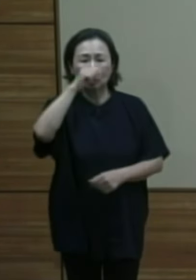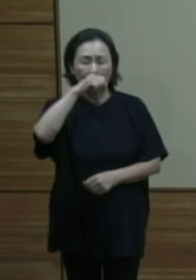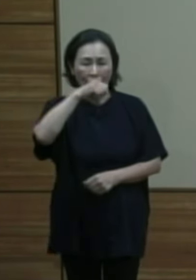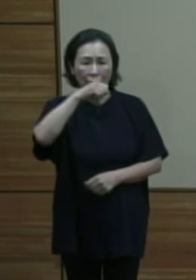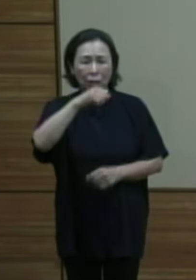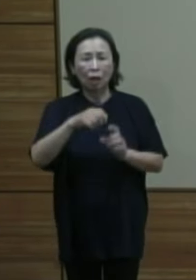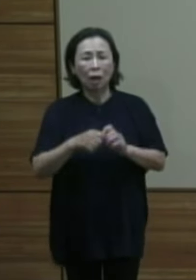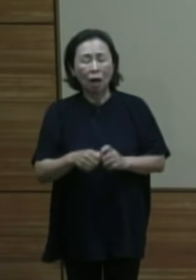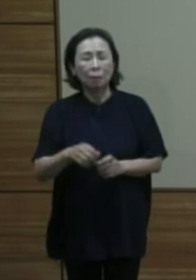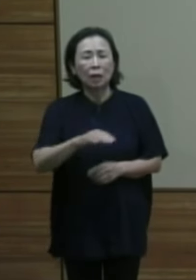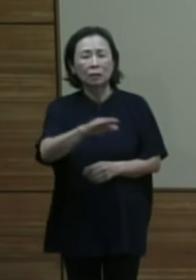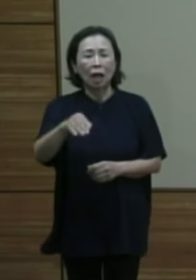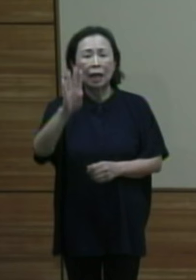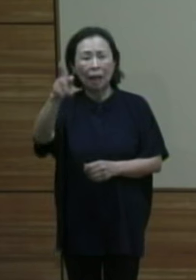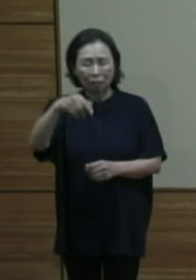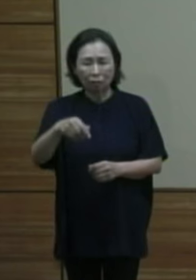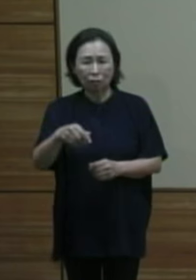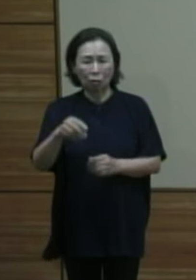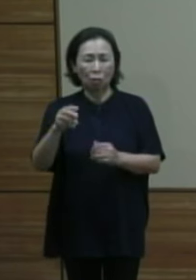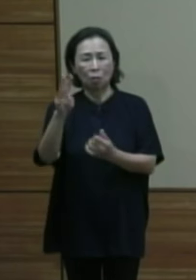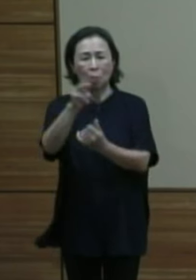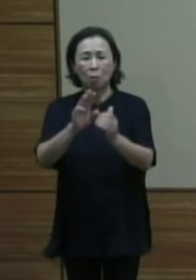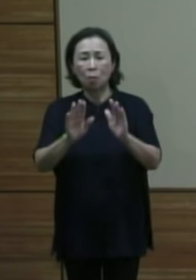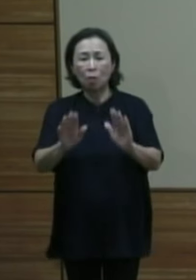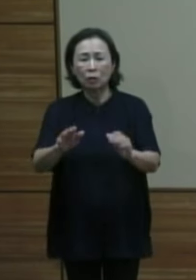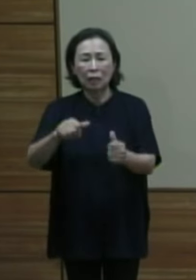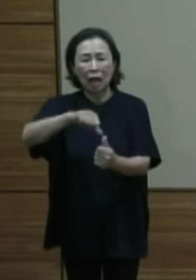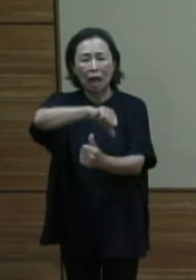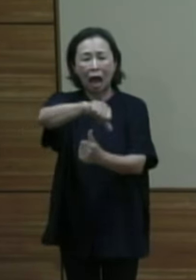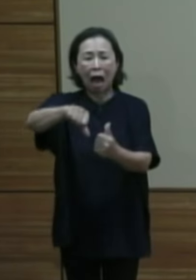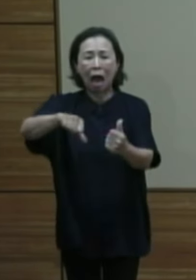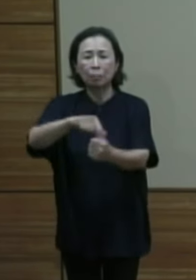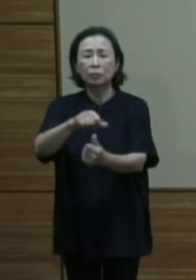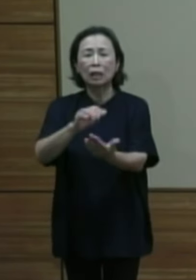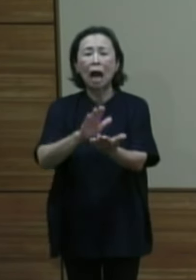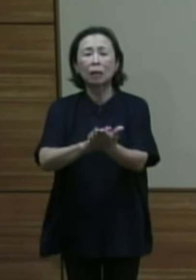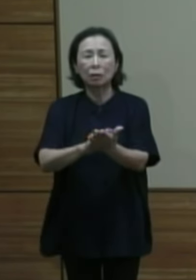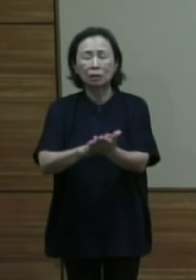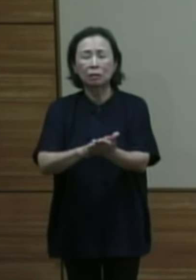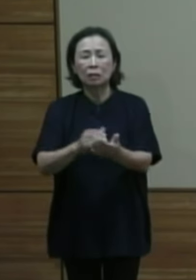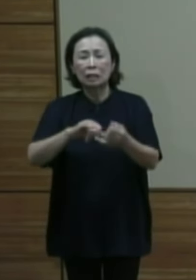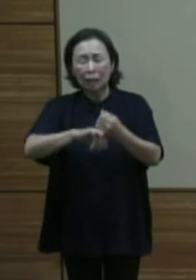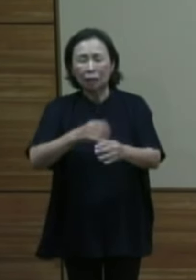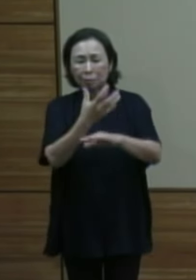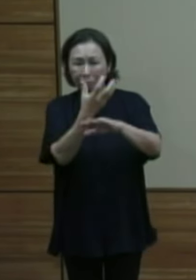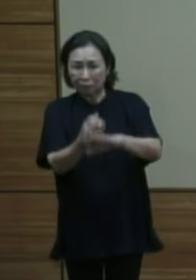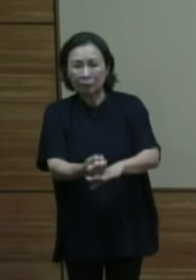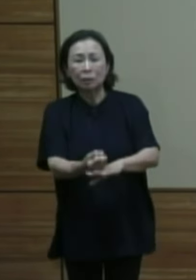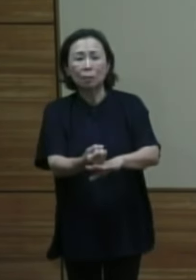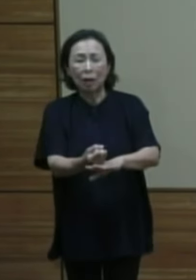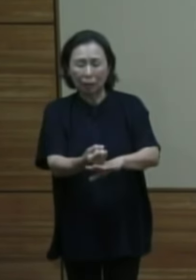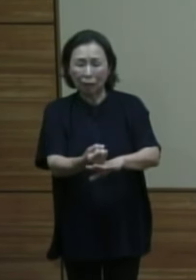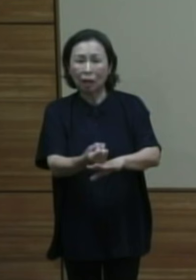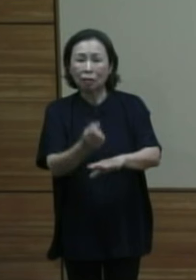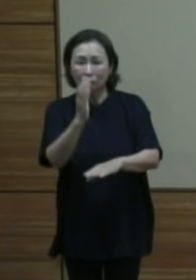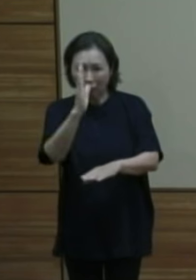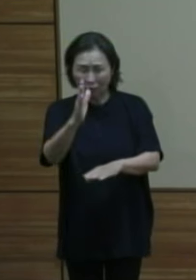プリっていうのがございます。和歌山防災アプリ、これぜひインストールしていただいて、かなり細かい情報